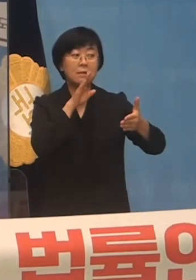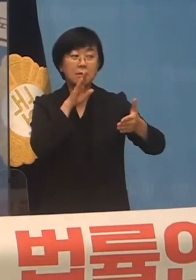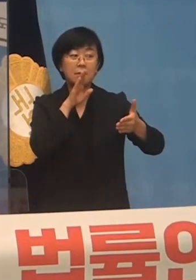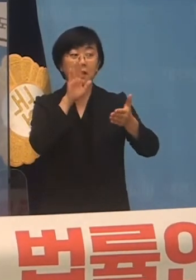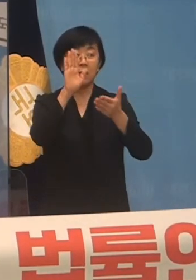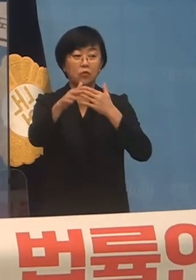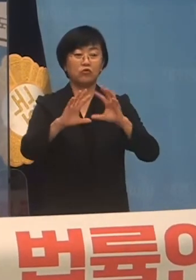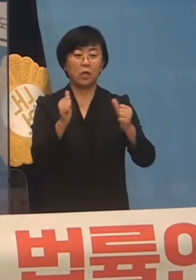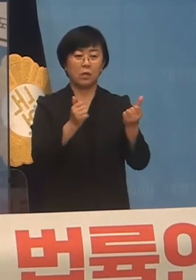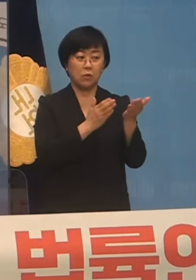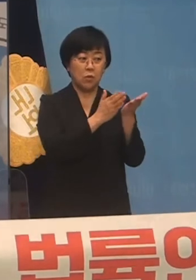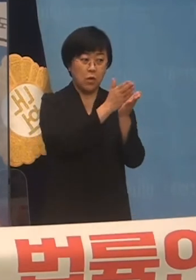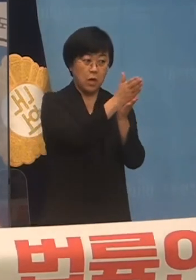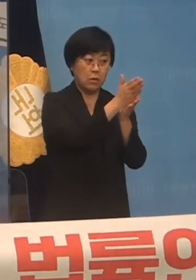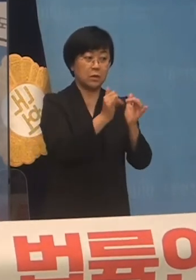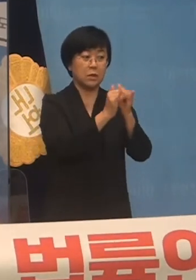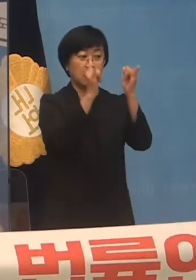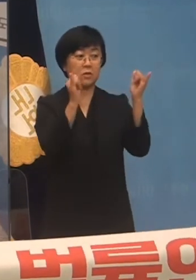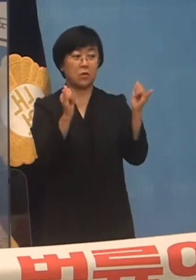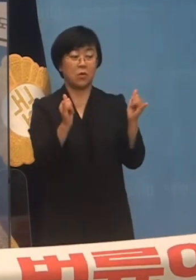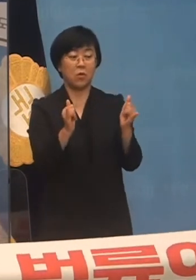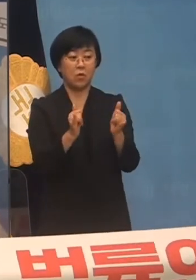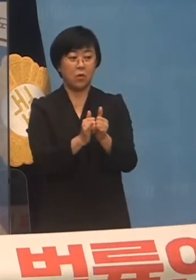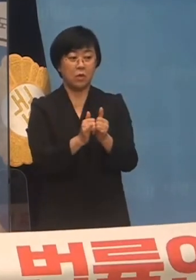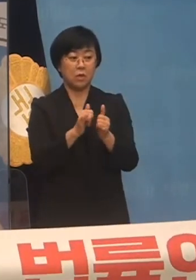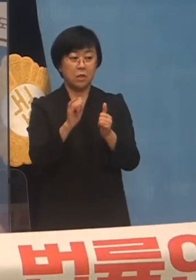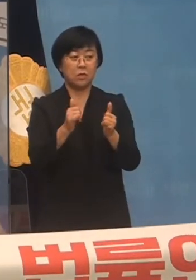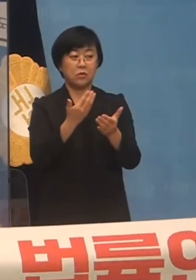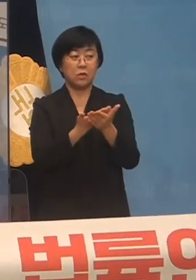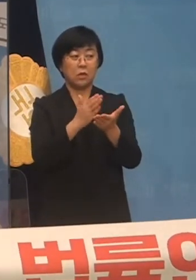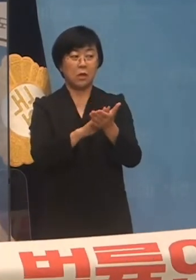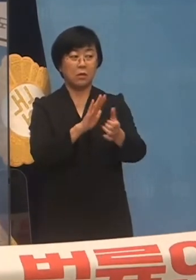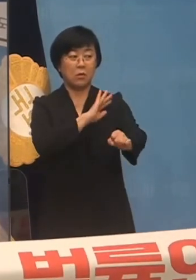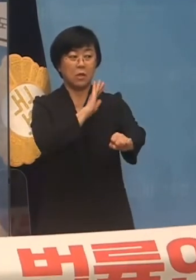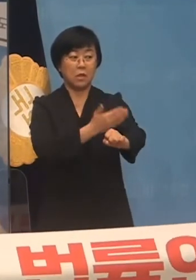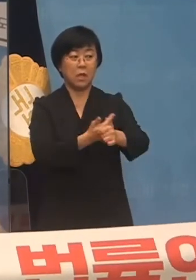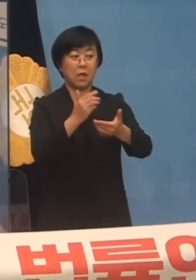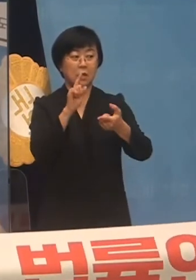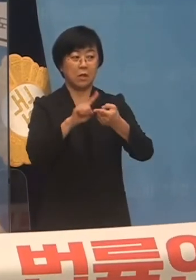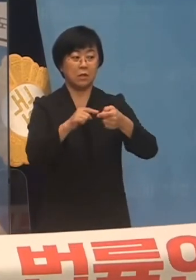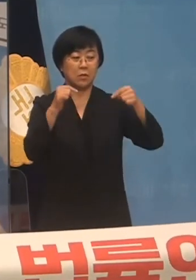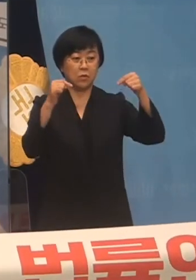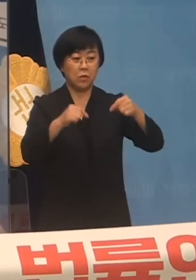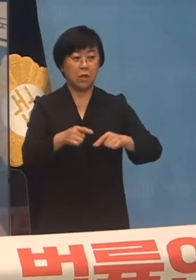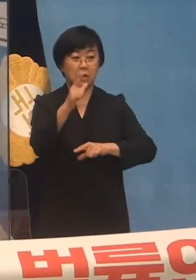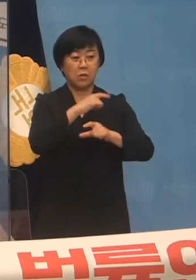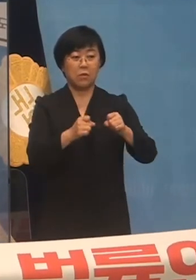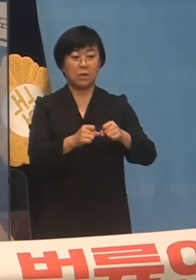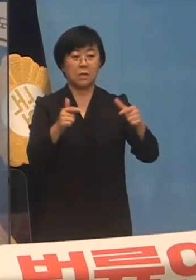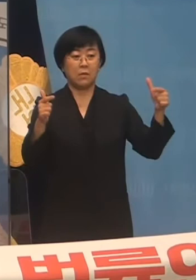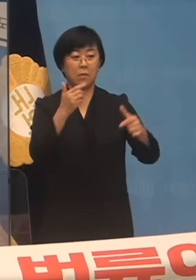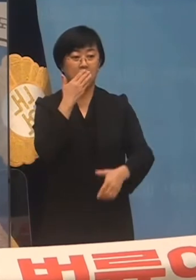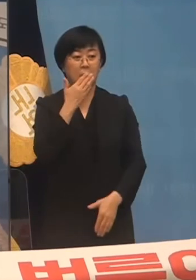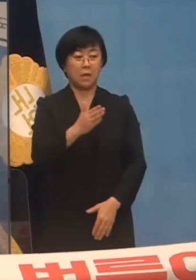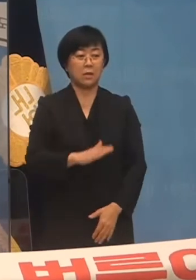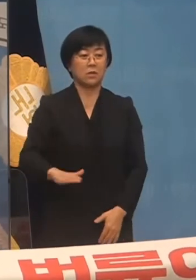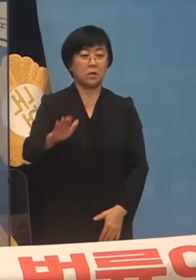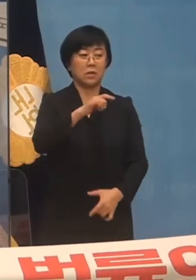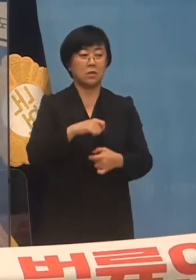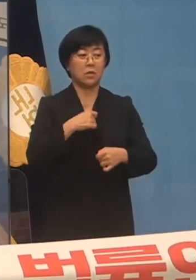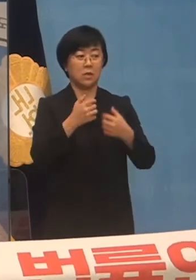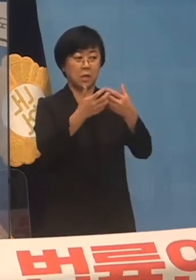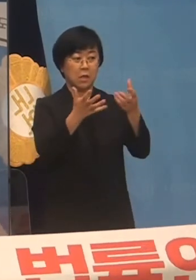앞으로 국회를 통과하고 또 사회적으로도 이 수리할 권리에 대한 사회적 논의가 더 확산될 수 있도록 저희